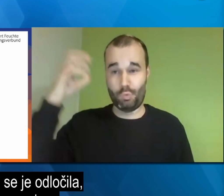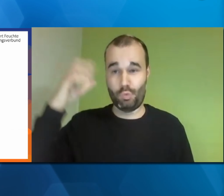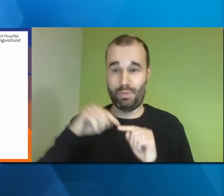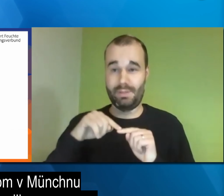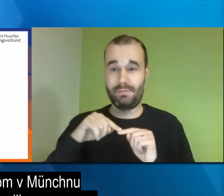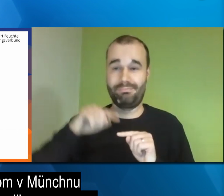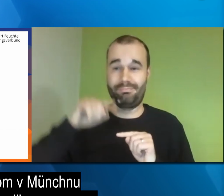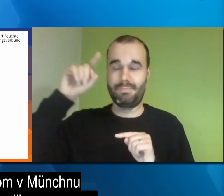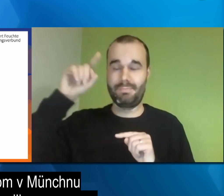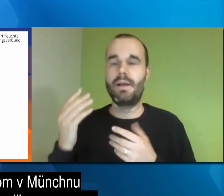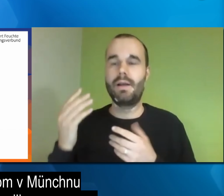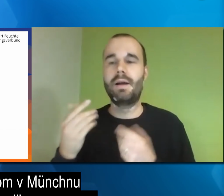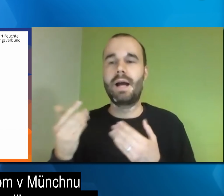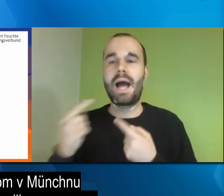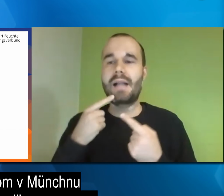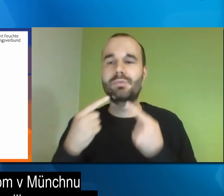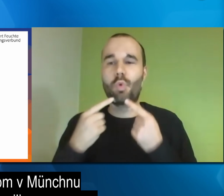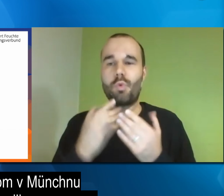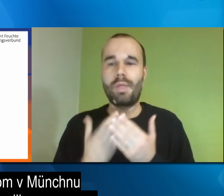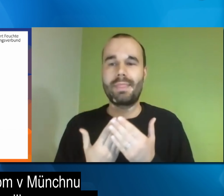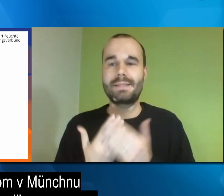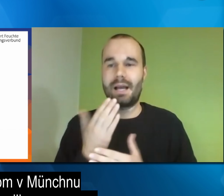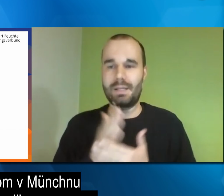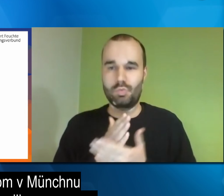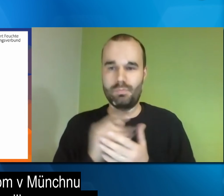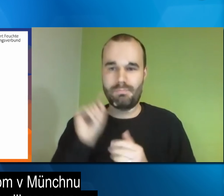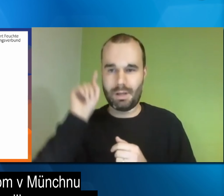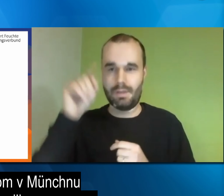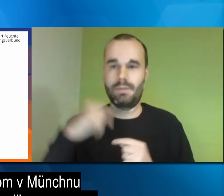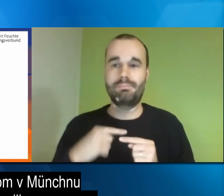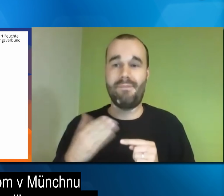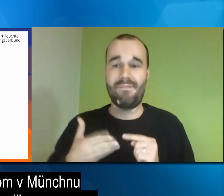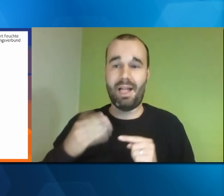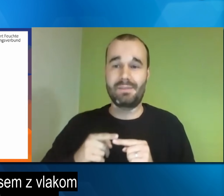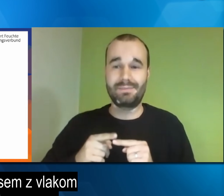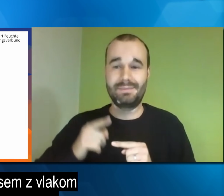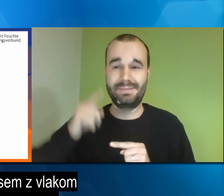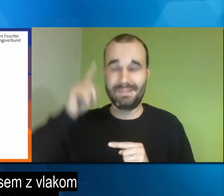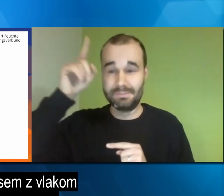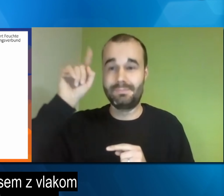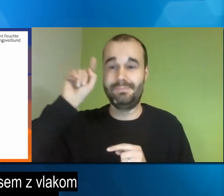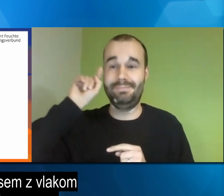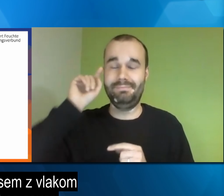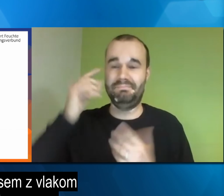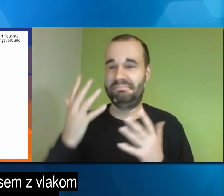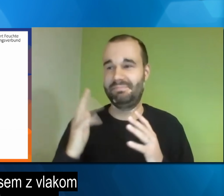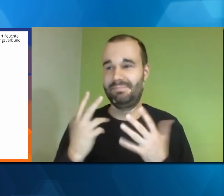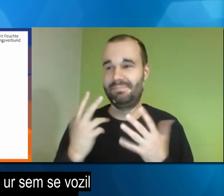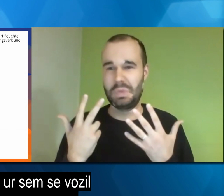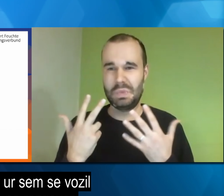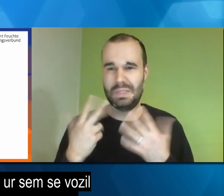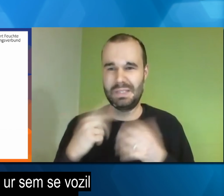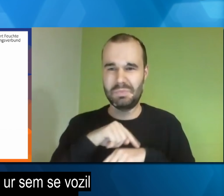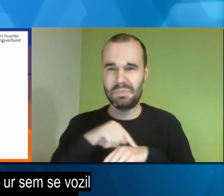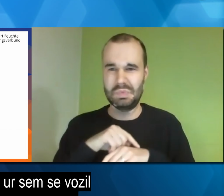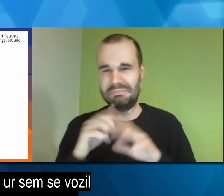sprejme. Z društvom v Münchnu so se dogovorili za razgovor, tako da sem z vlakom odšel na sever,